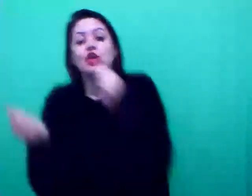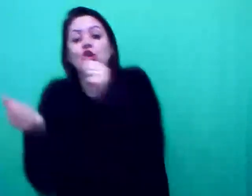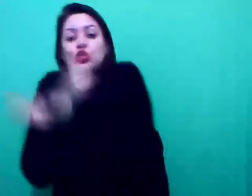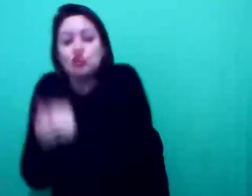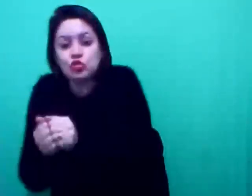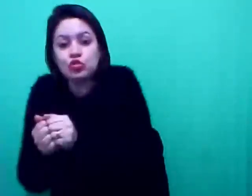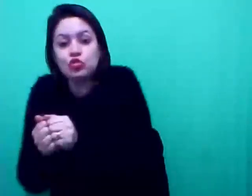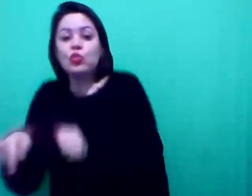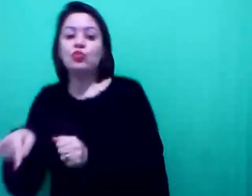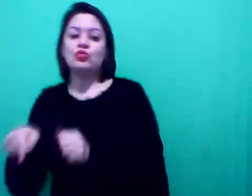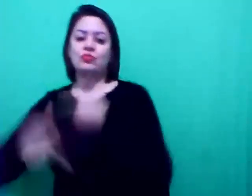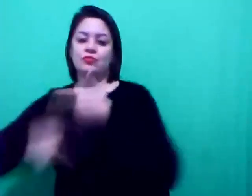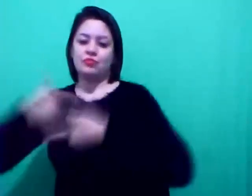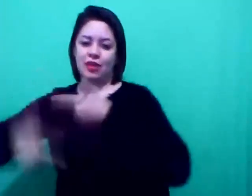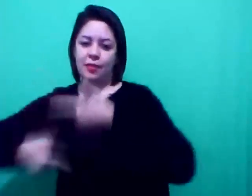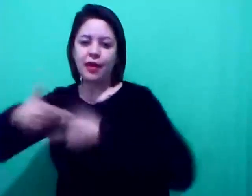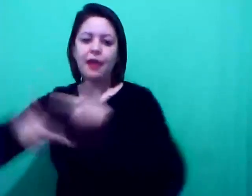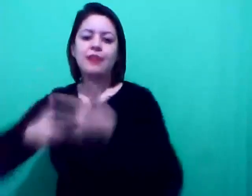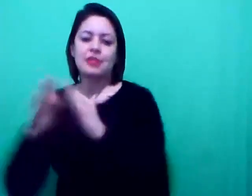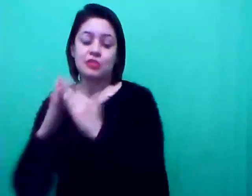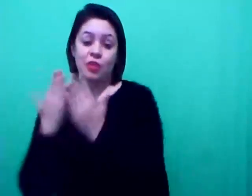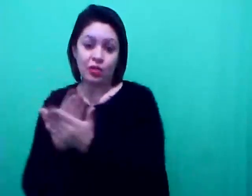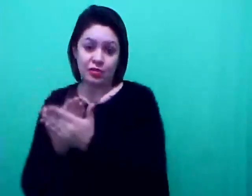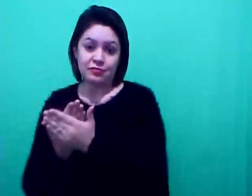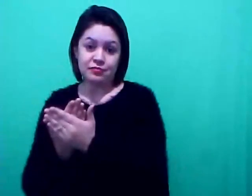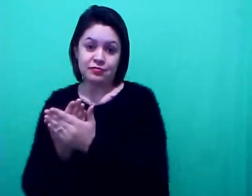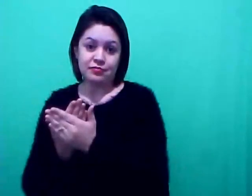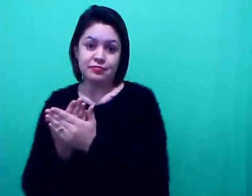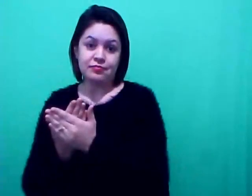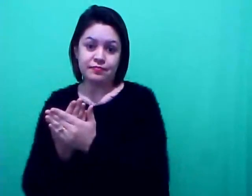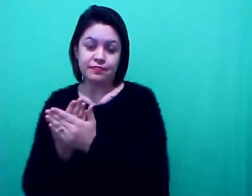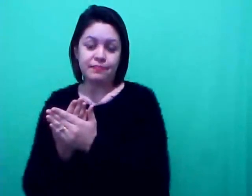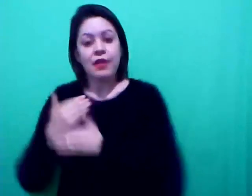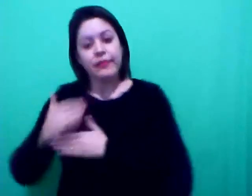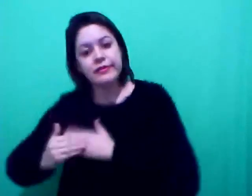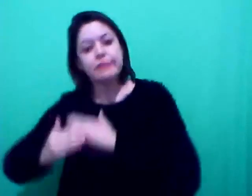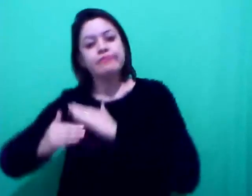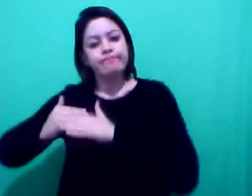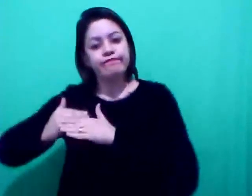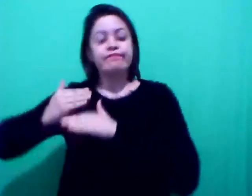convívio com a comunidade surda. No meu local de trabalho também, era um contato diário enquanto